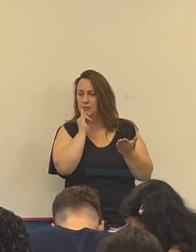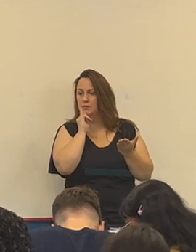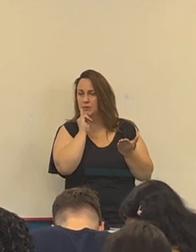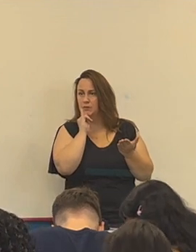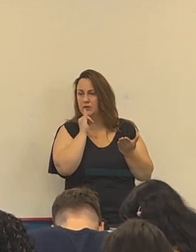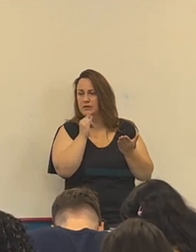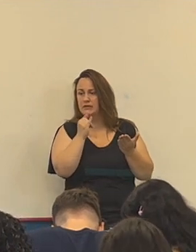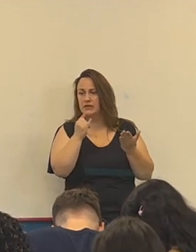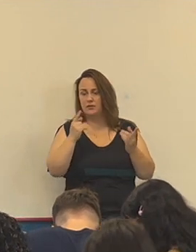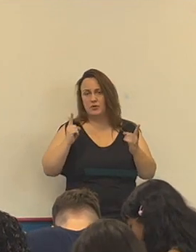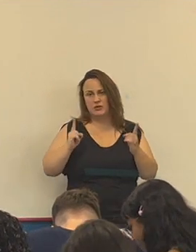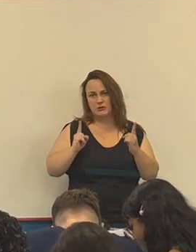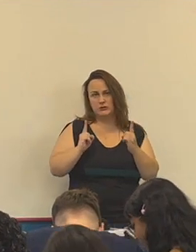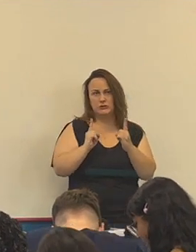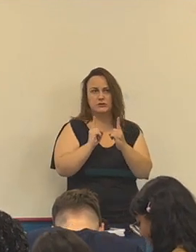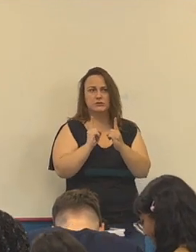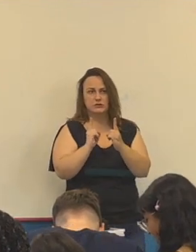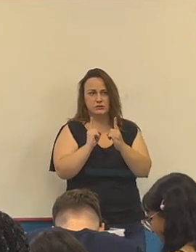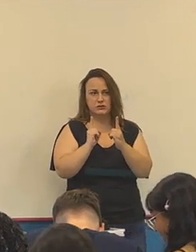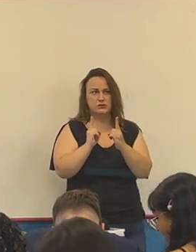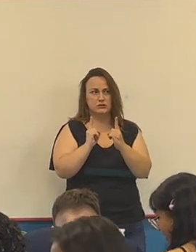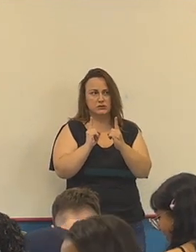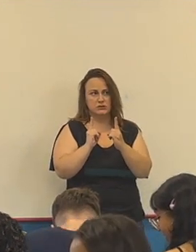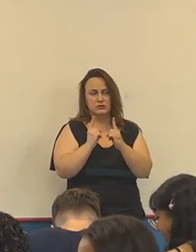aproximação forçada.